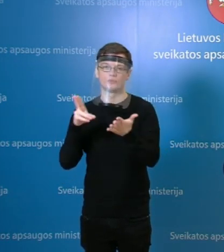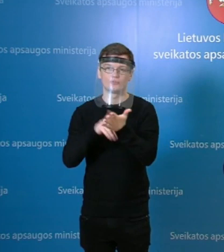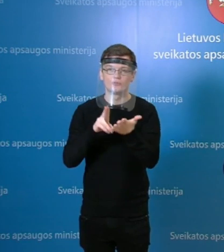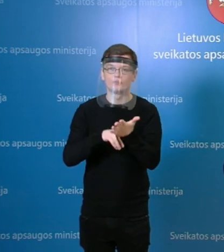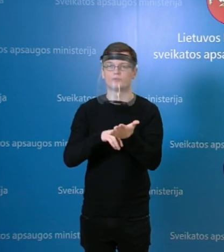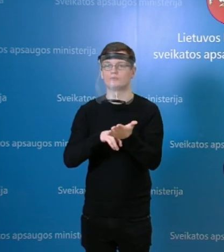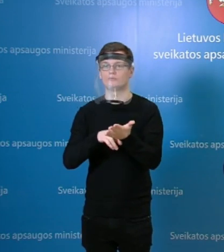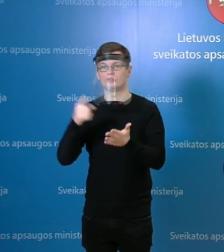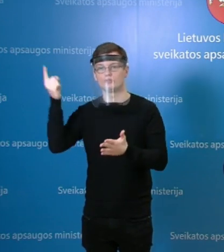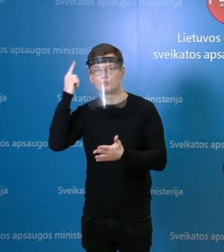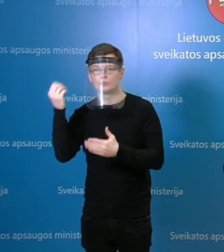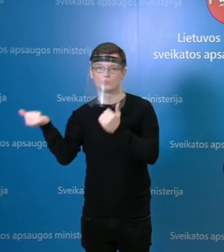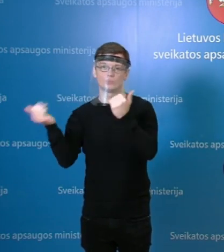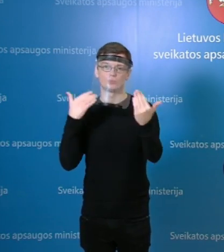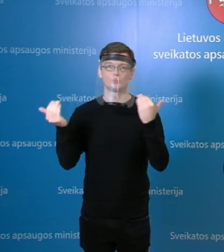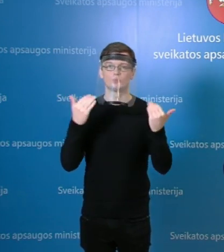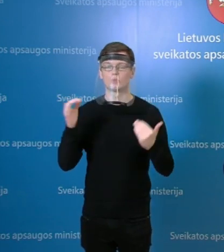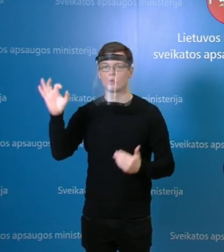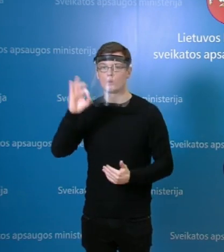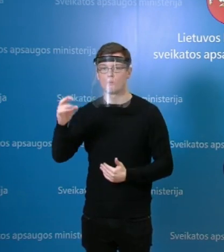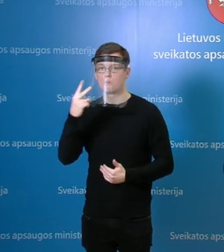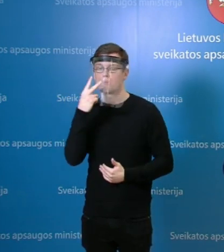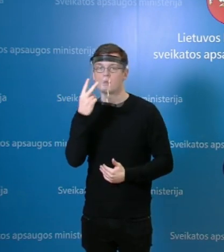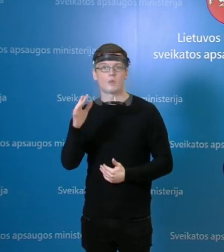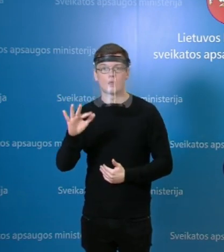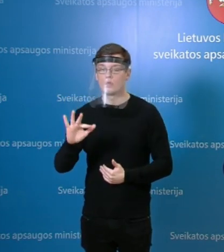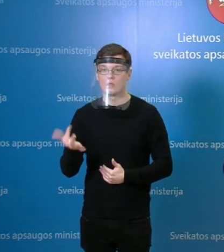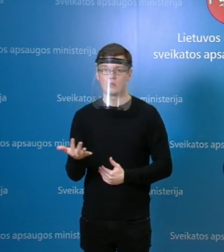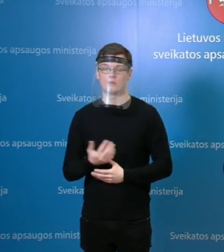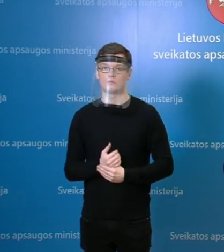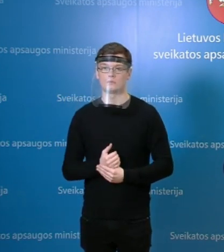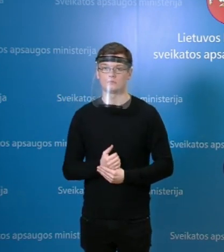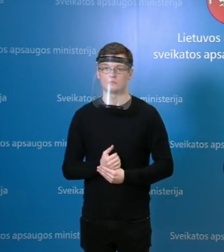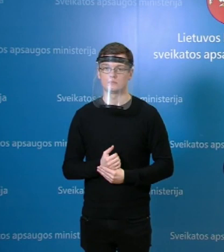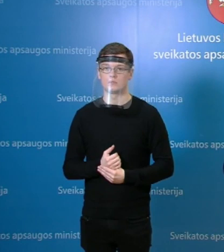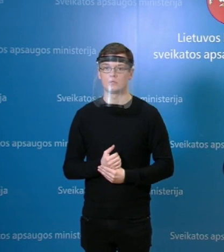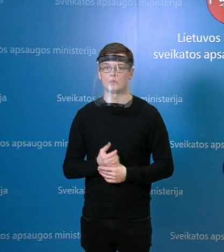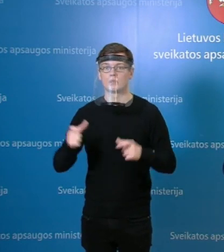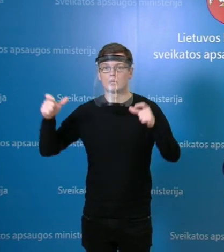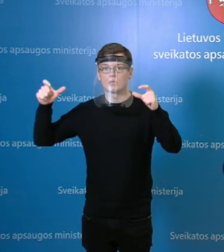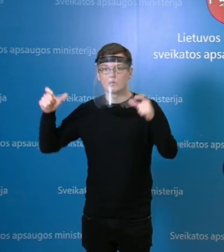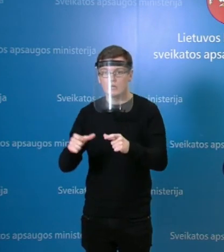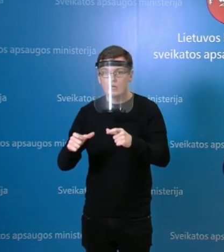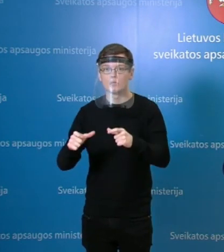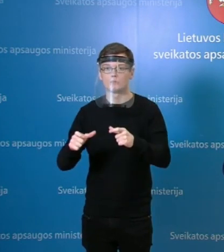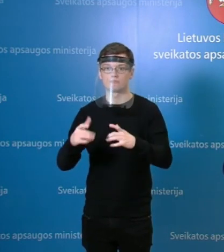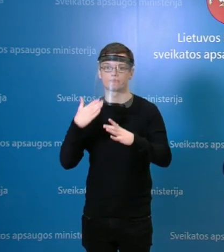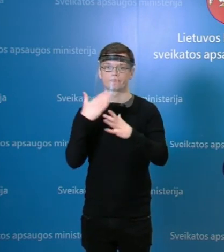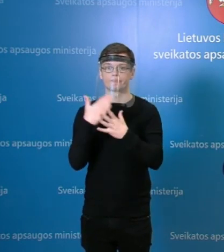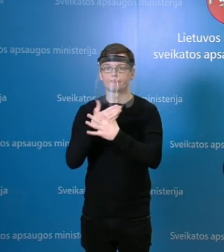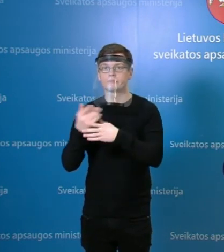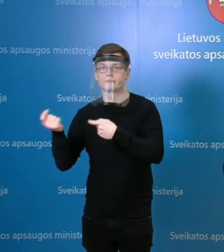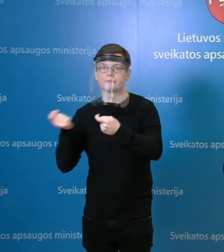žinučių, kurios tikrai, aš manau, demonstruoja tai, jog karantinas be to, kad padėjo suvaldyti